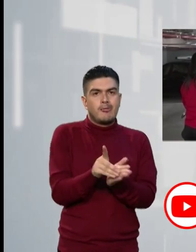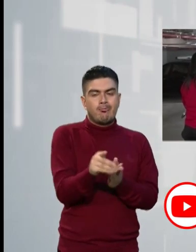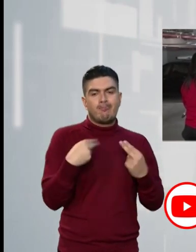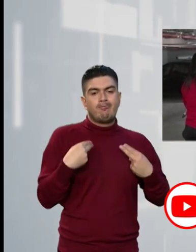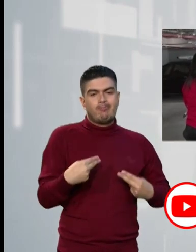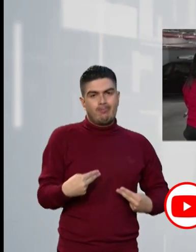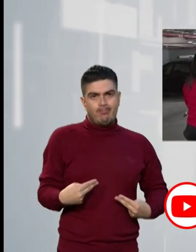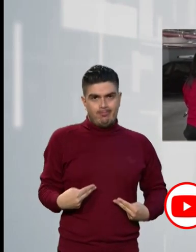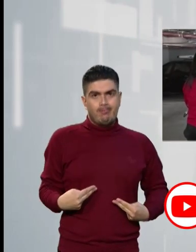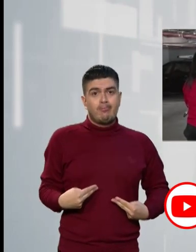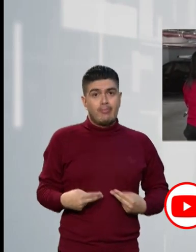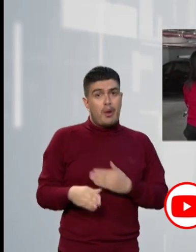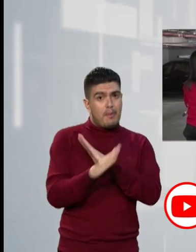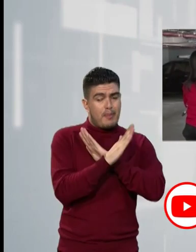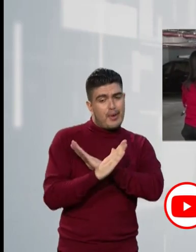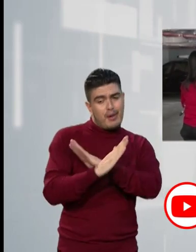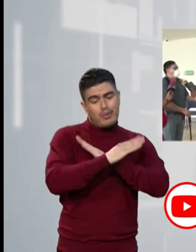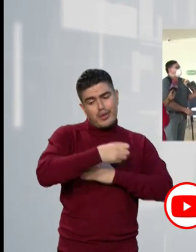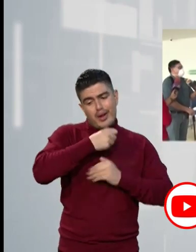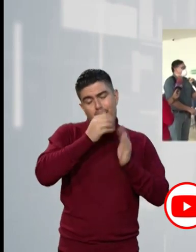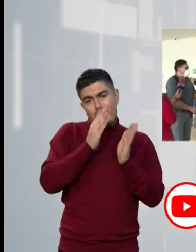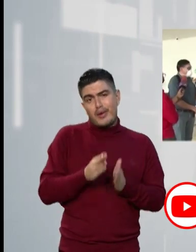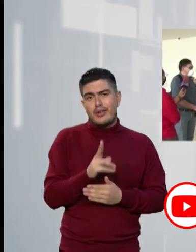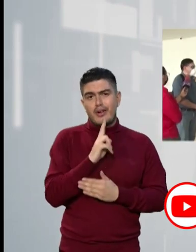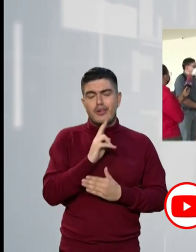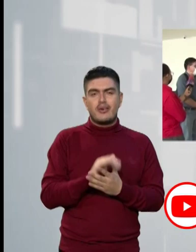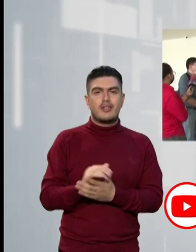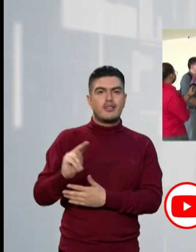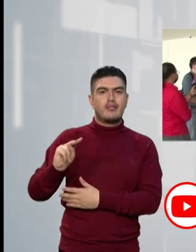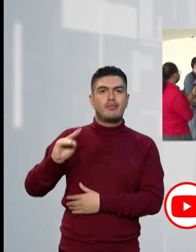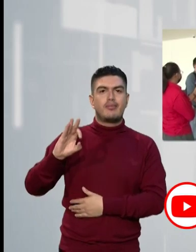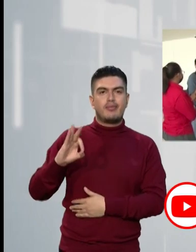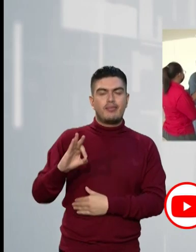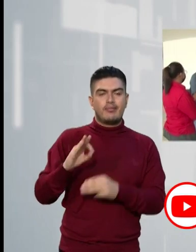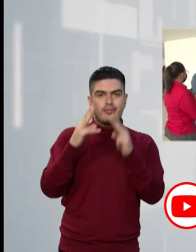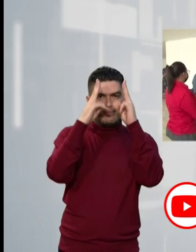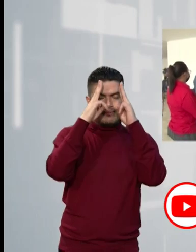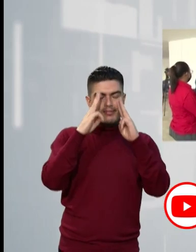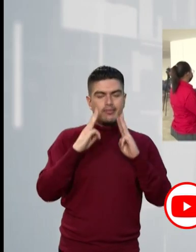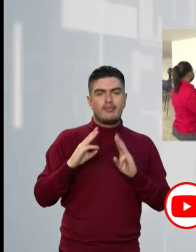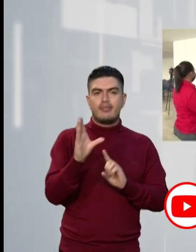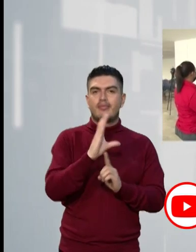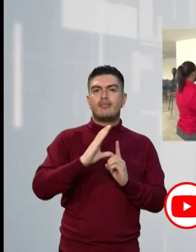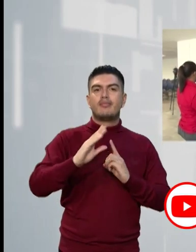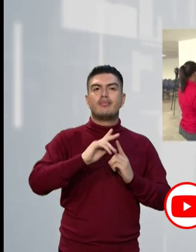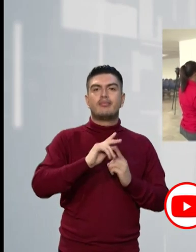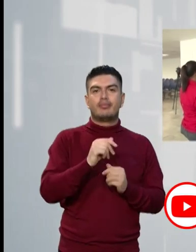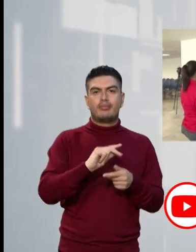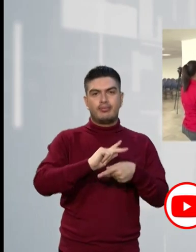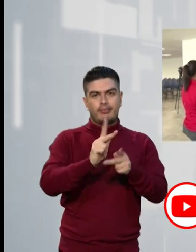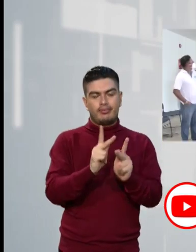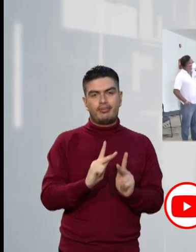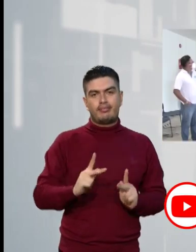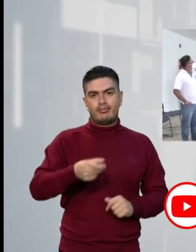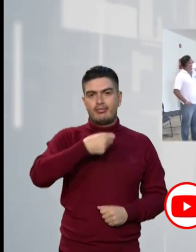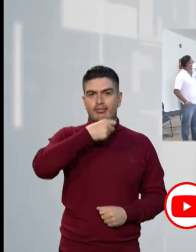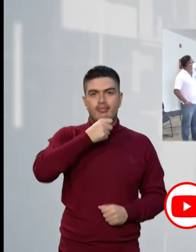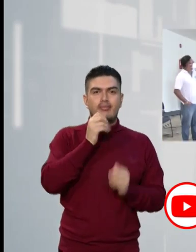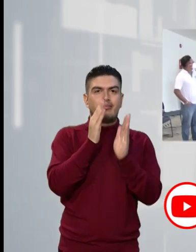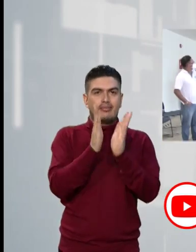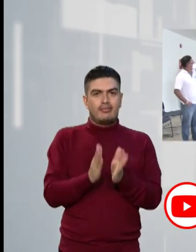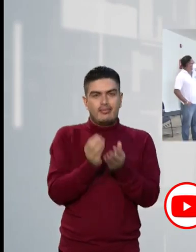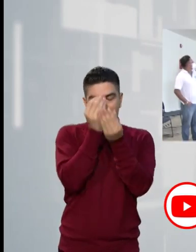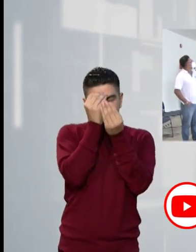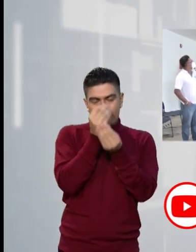protección para periodistas y comunicadores sociales desde Suyapa medios y notif feeders le invitamos a fomentar una cultura de paz con las imagenes de